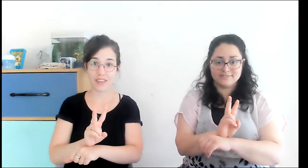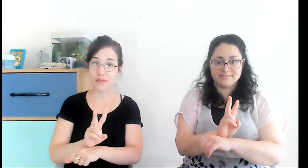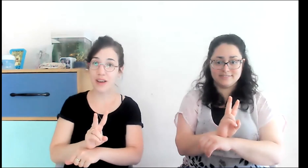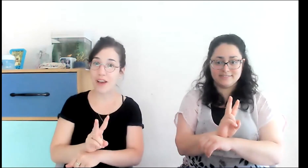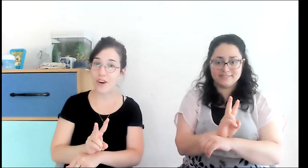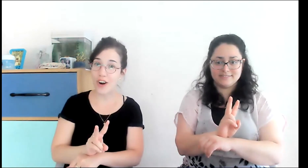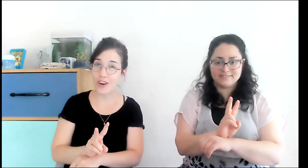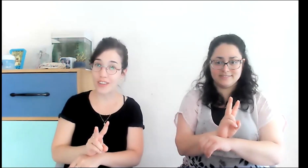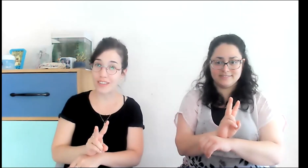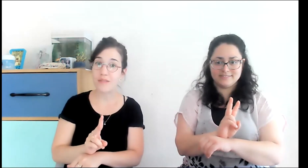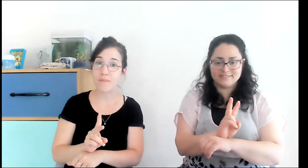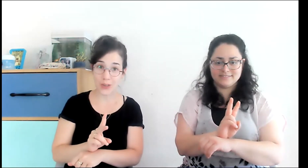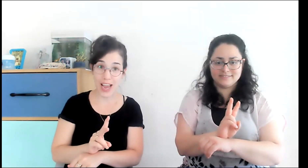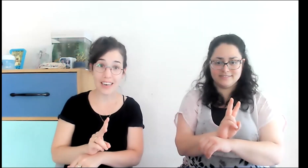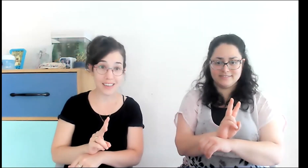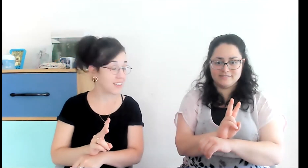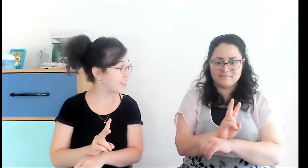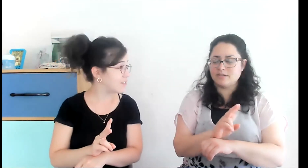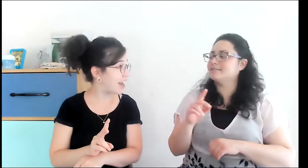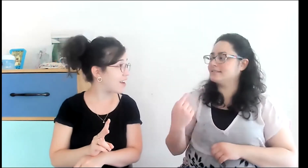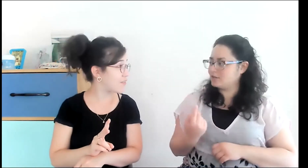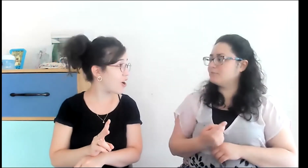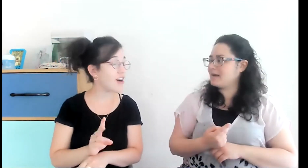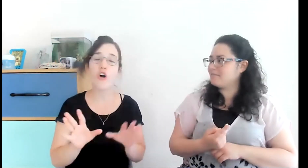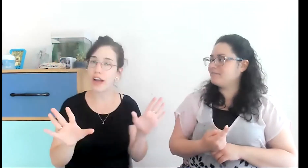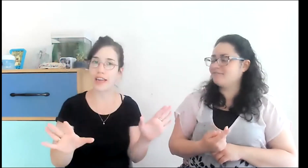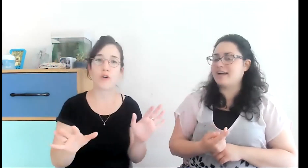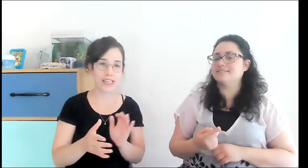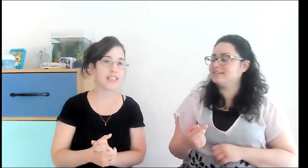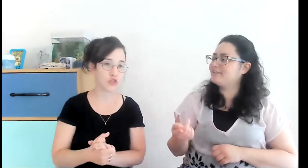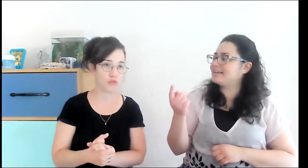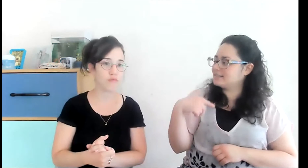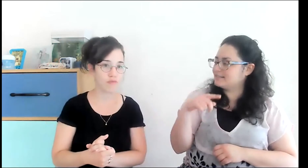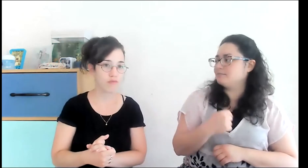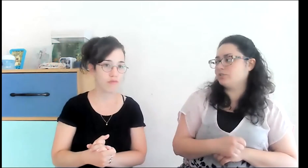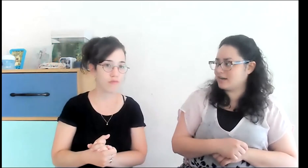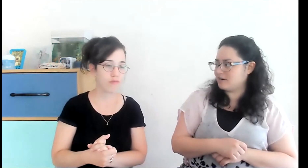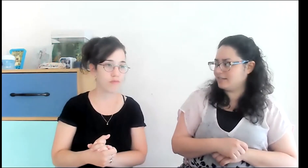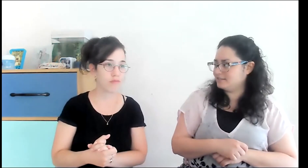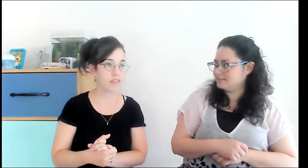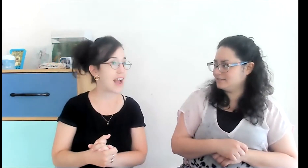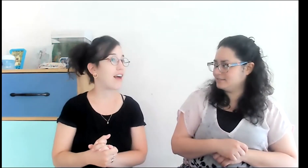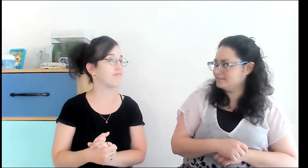יפה מאוד, מצוין. בואי נעשה את זה עוד פעם. אוקיי, ואז נעשה את זה עם שירה אולי.